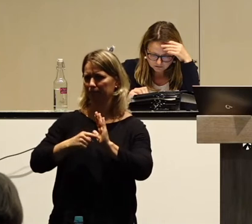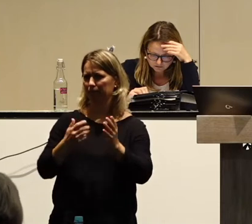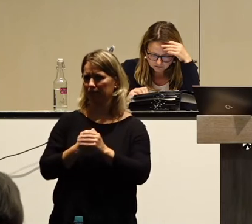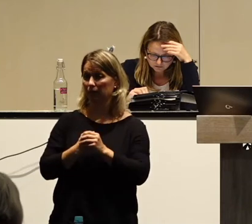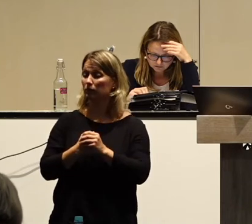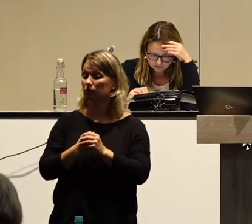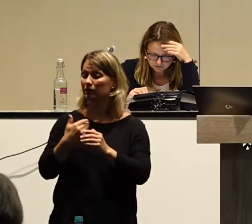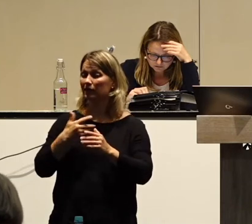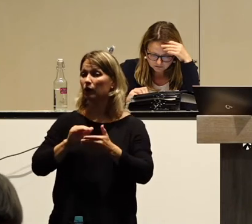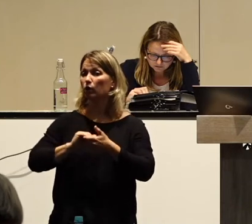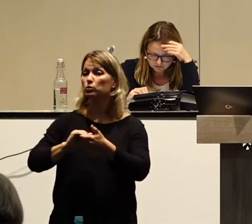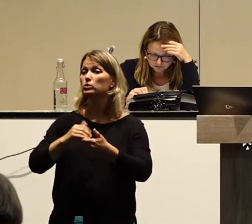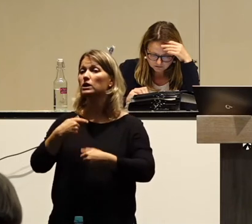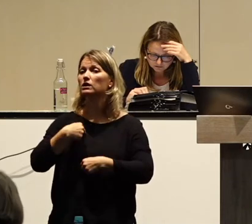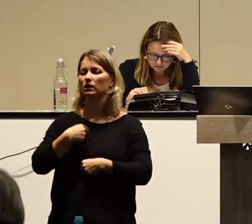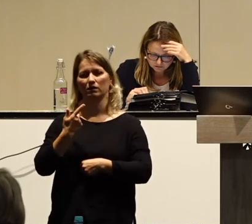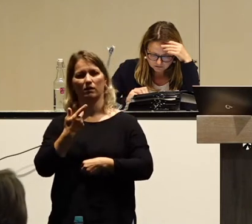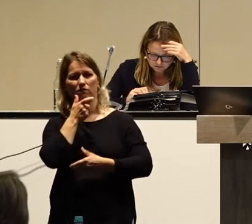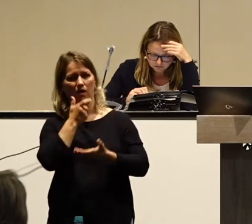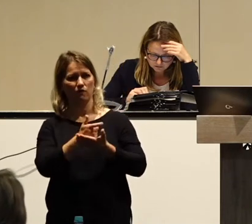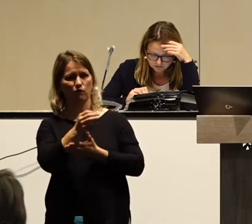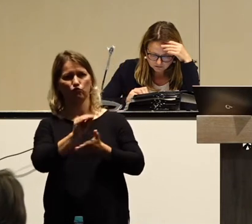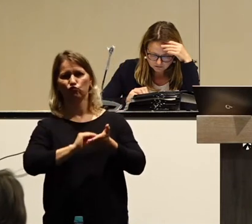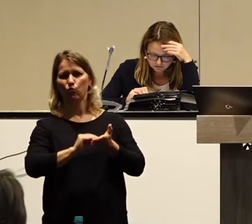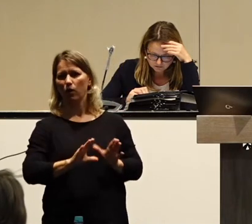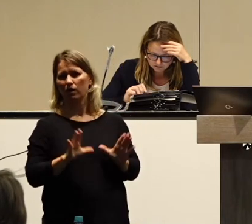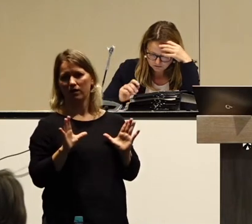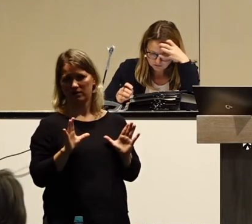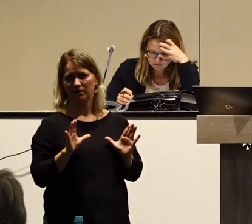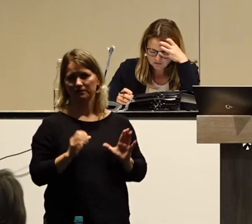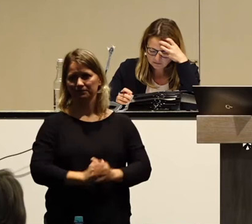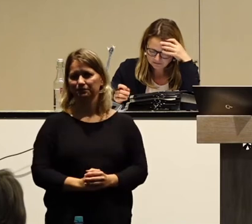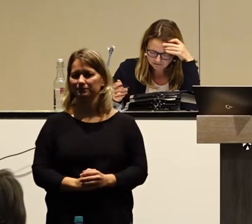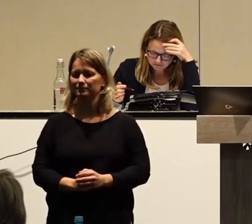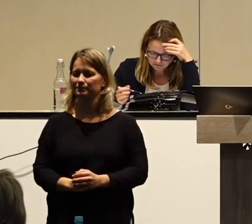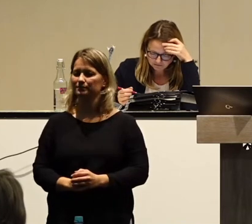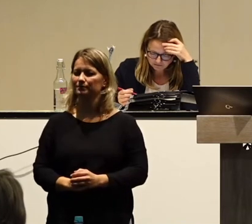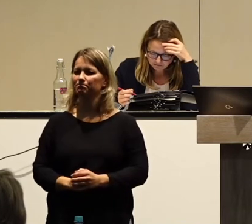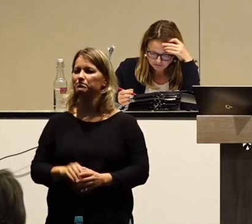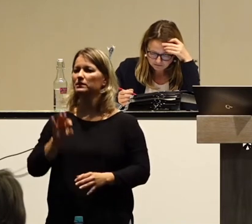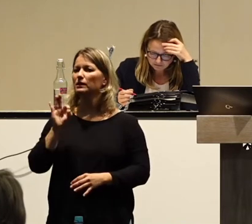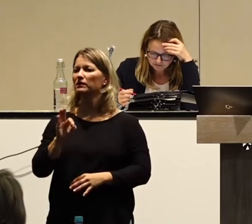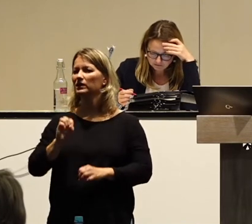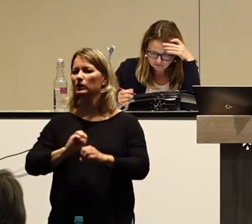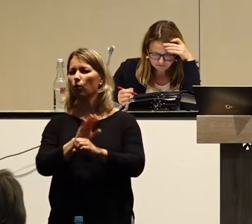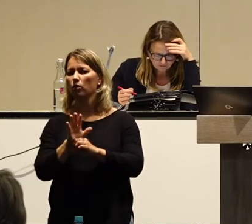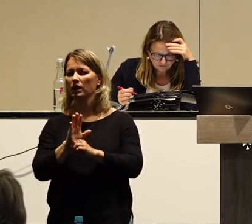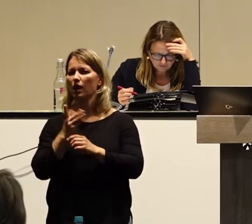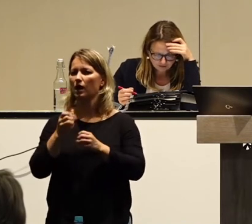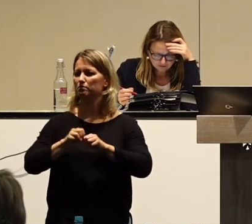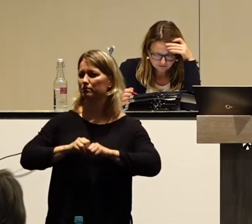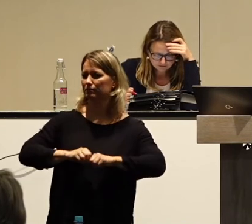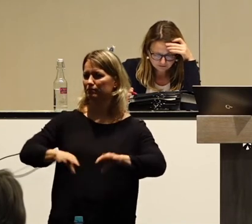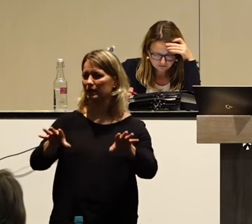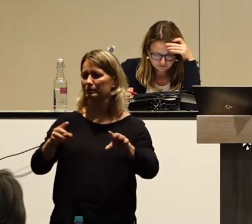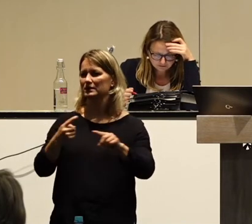wir als Kommune nicht für Schule im engeren Sinn zuständig. In dieser Zeit, in dieser Corona-Pandemie,